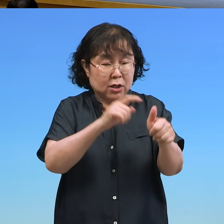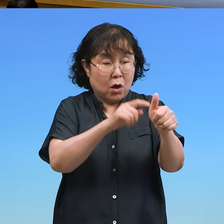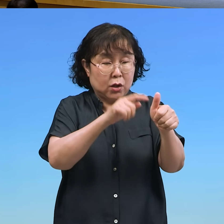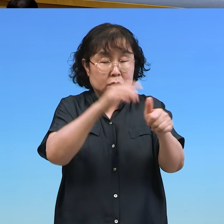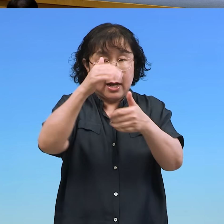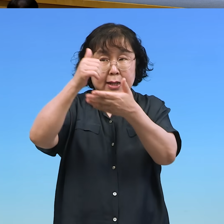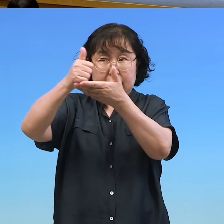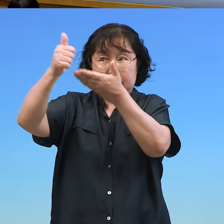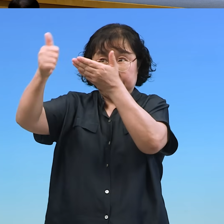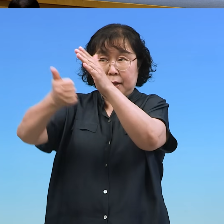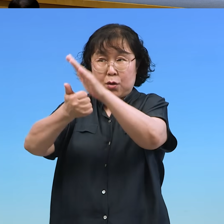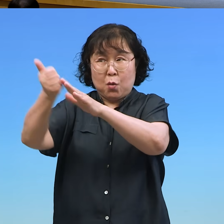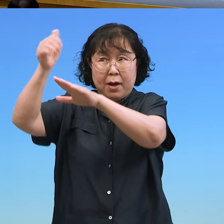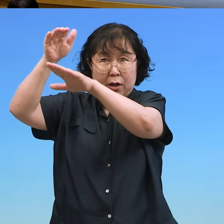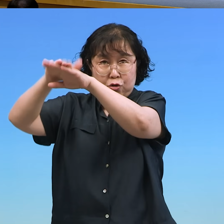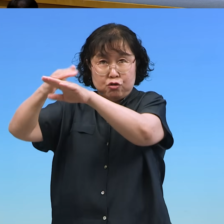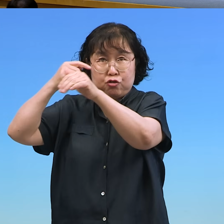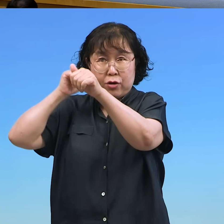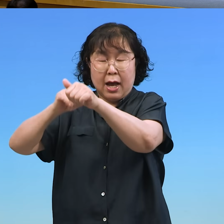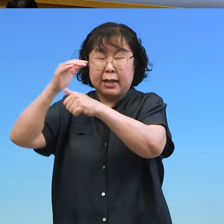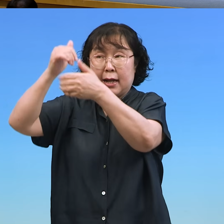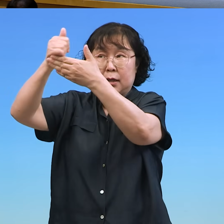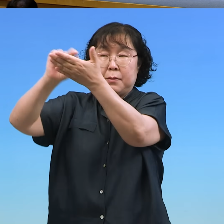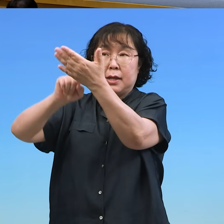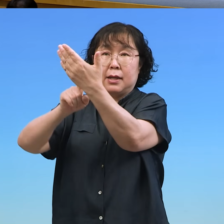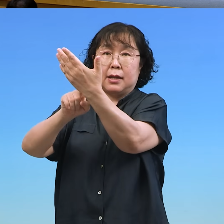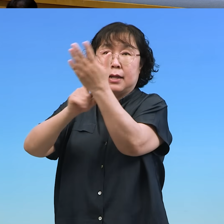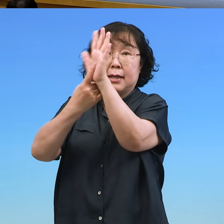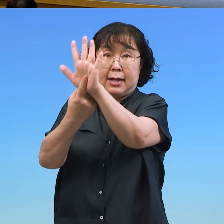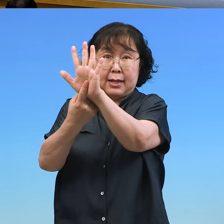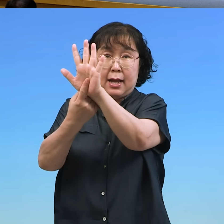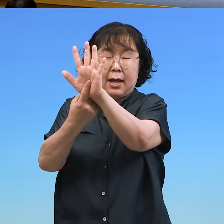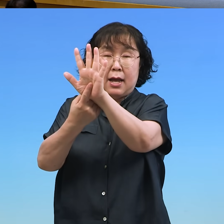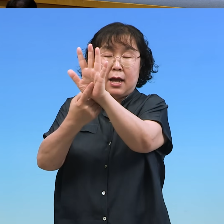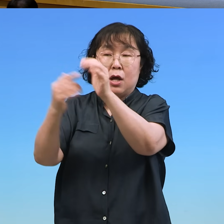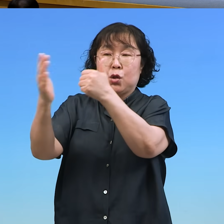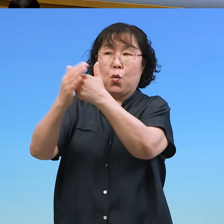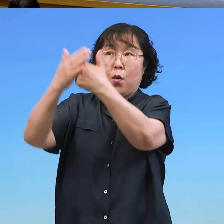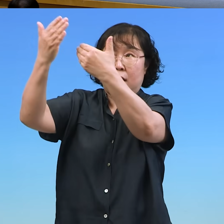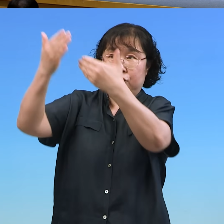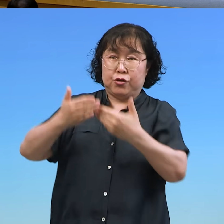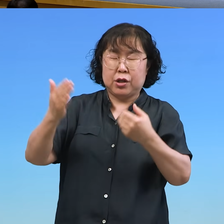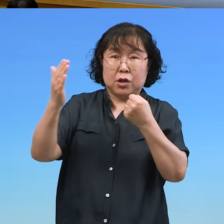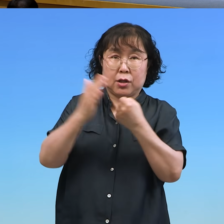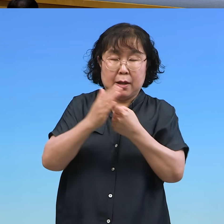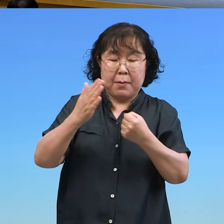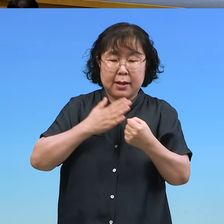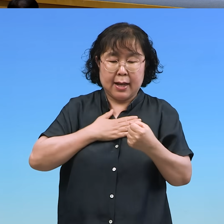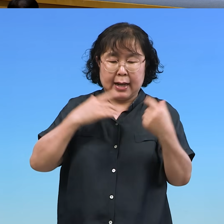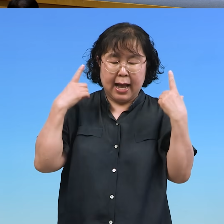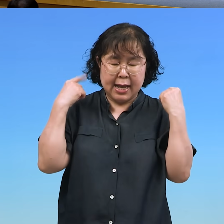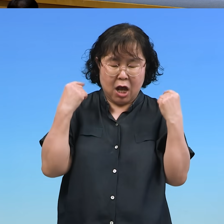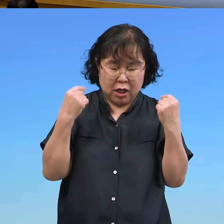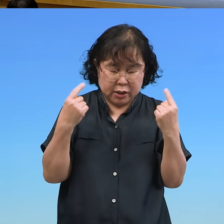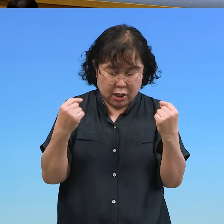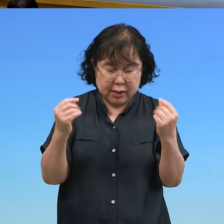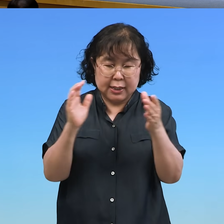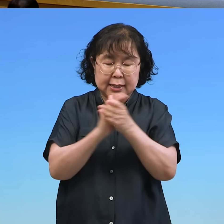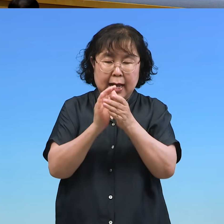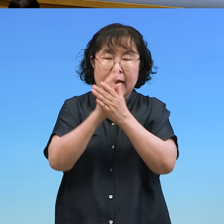너는 하나님께 소망을 두라. 그가 나타나 도우심으로 말미암아 내가